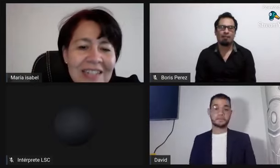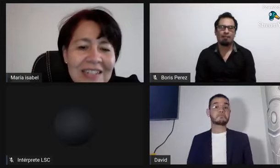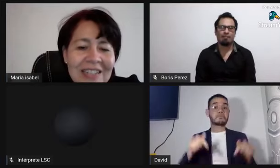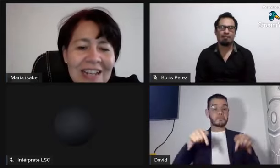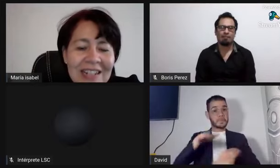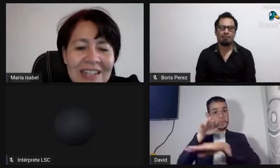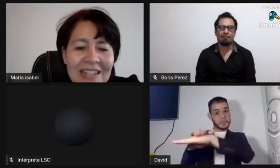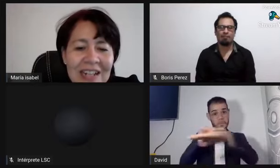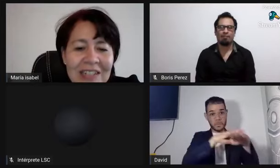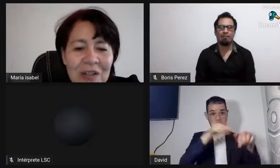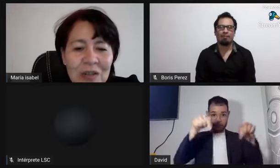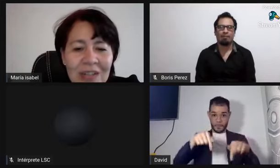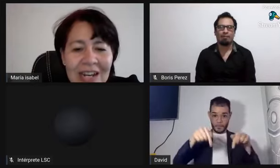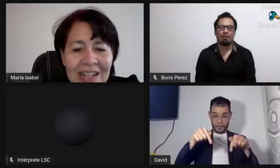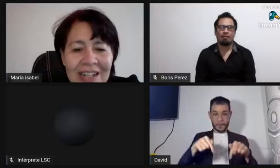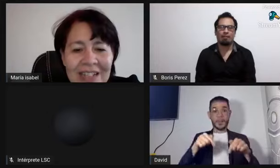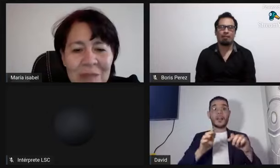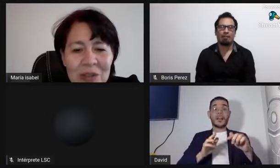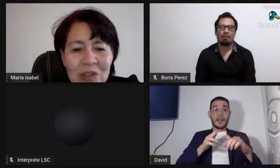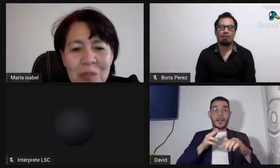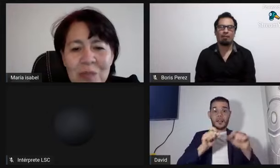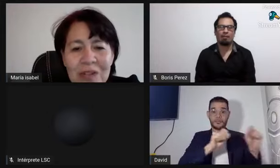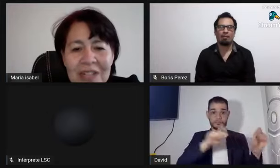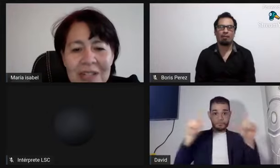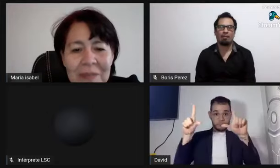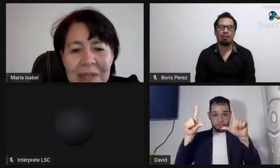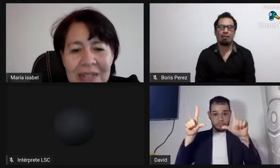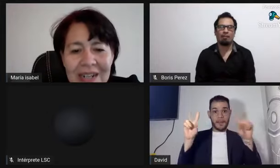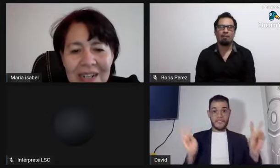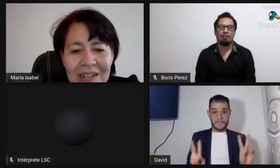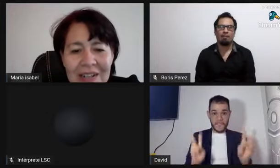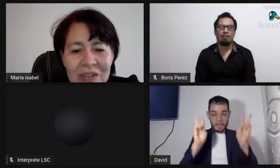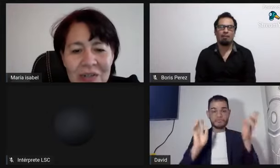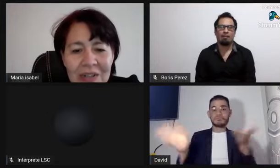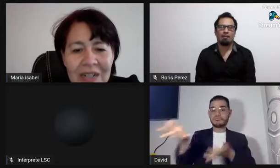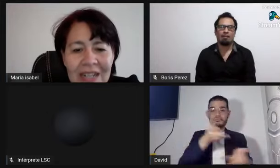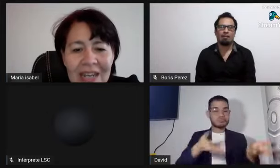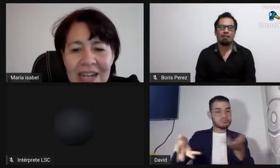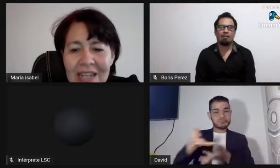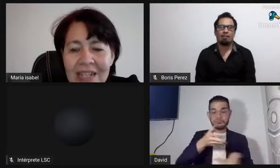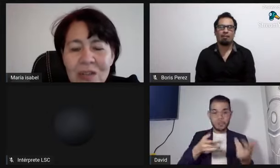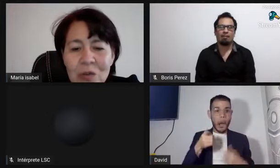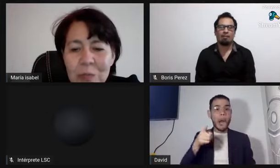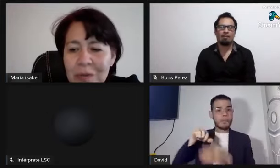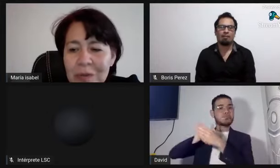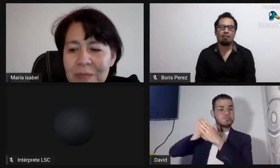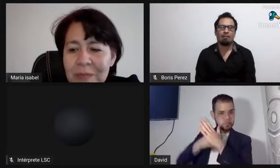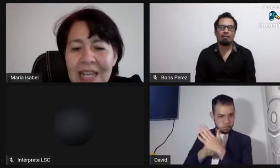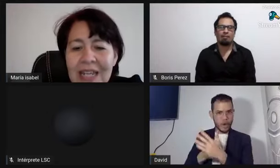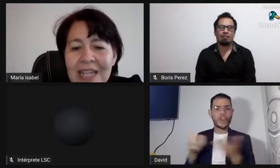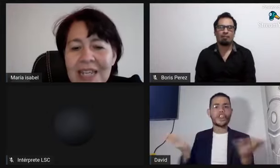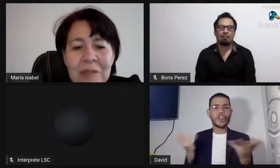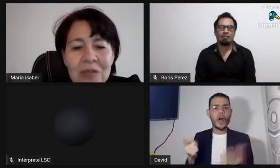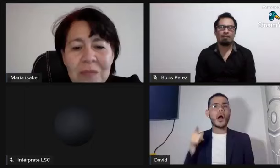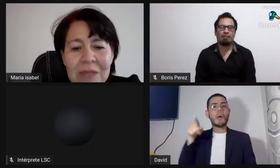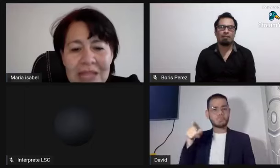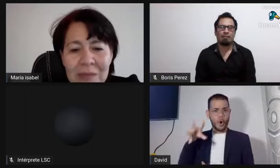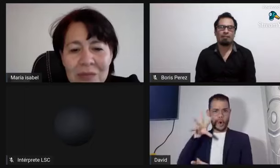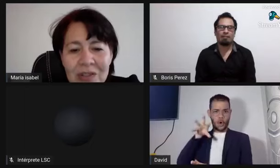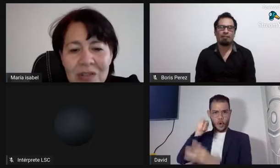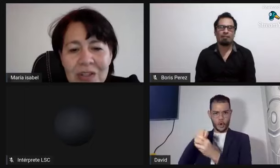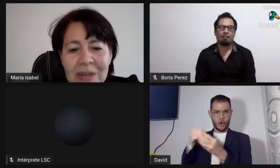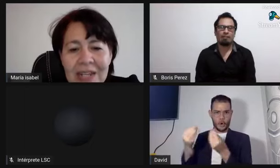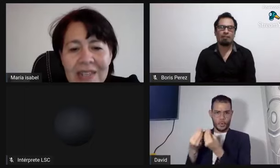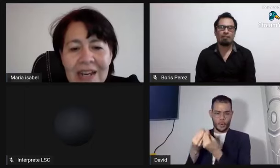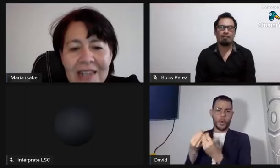grabada. Si alguien ya llegó tarde a la transmisión, puede ver la grabación que va a quedar ahí en el grupo. Y los